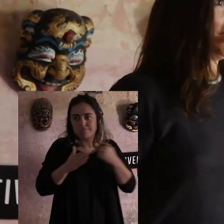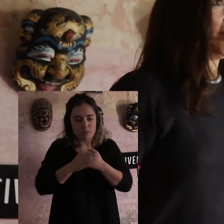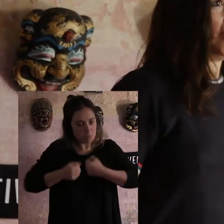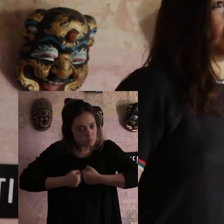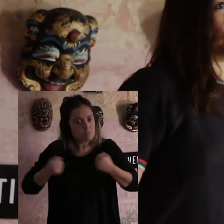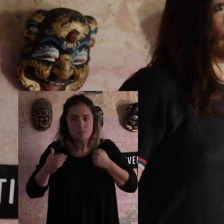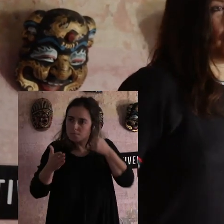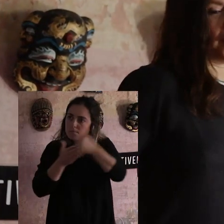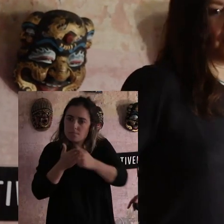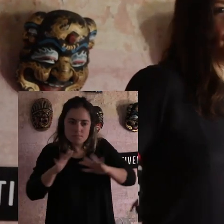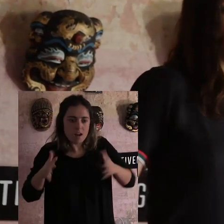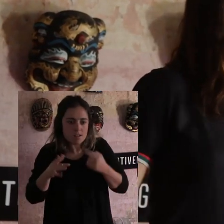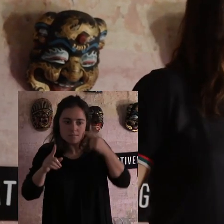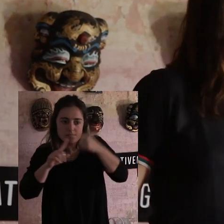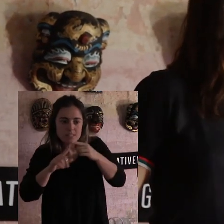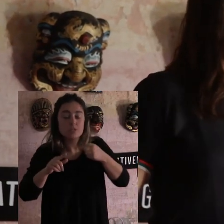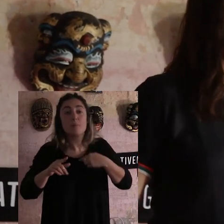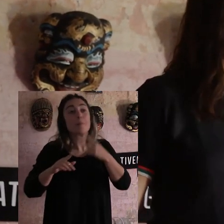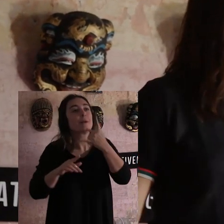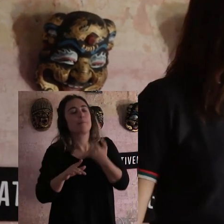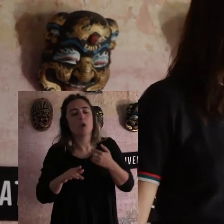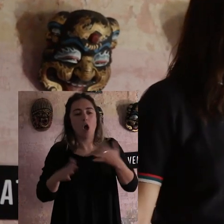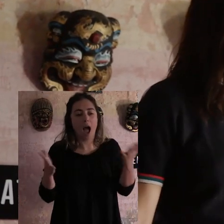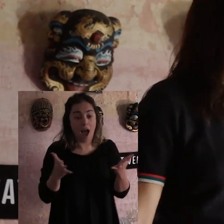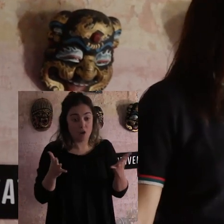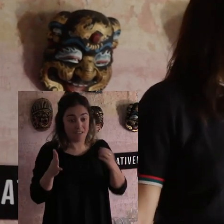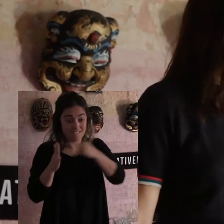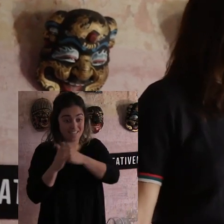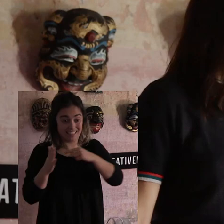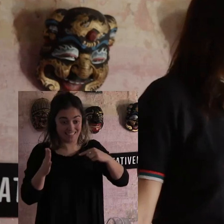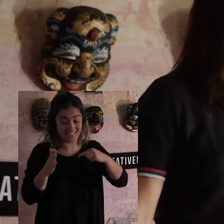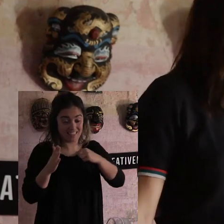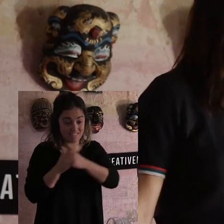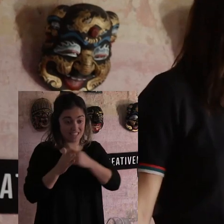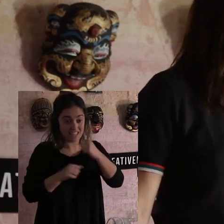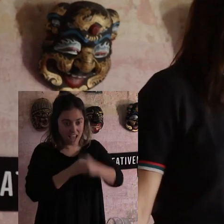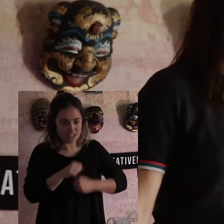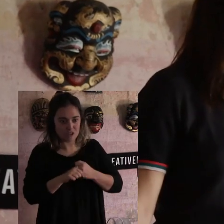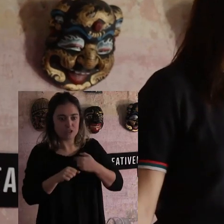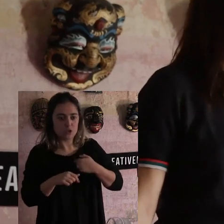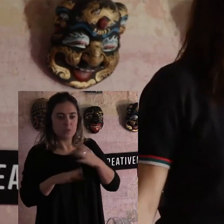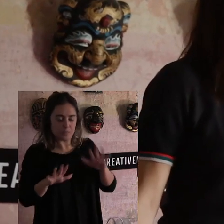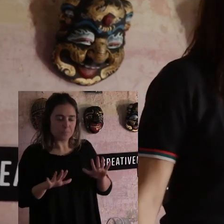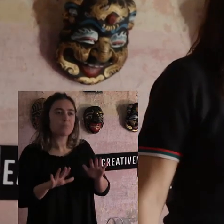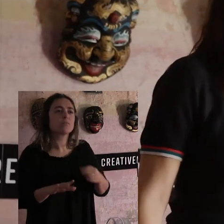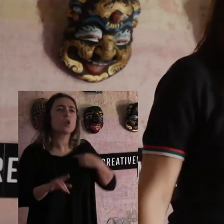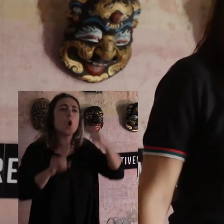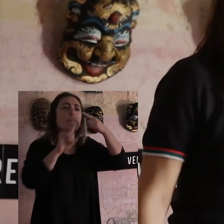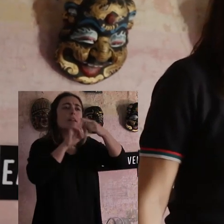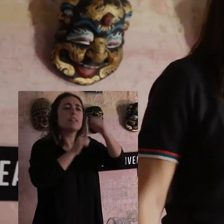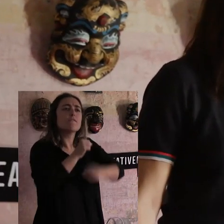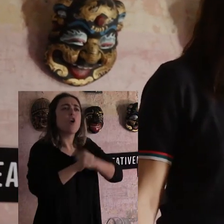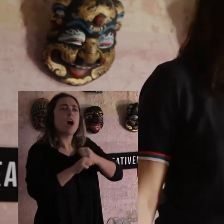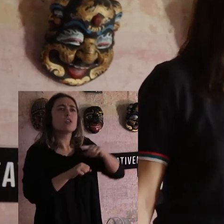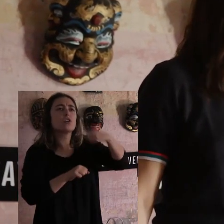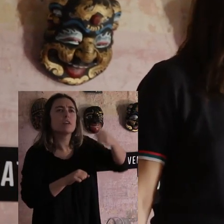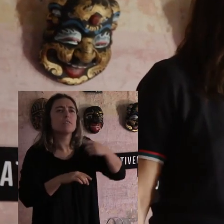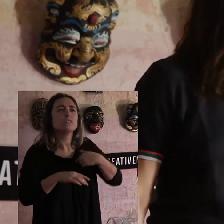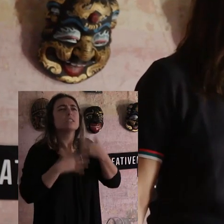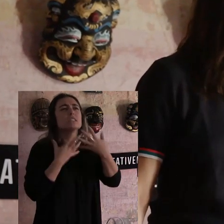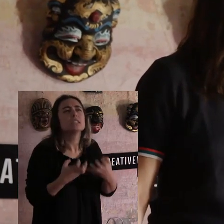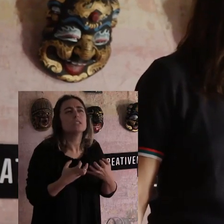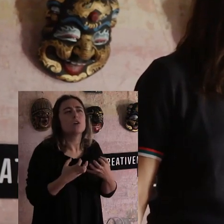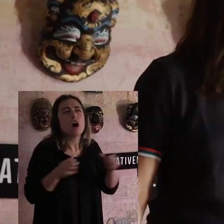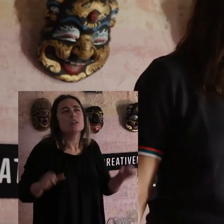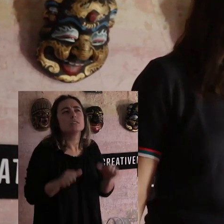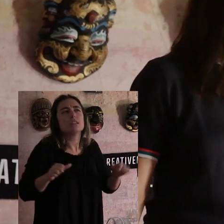te pones, yo ahora llega fin de año y me pongo, ¿qué quiero hacer el año que viene? ¿Cuáles son mis objetivos? O sea, ¿qué me gustaría que